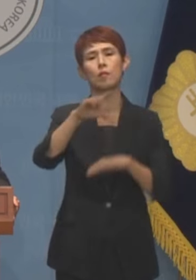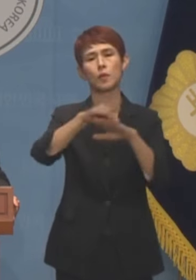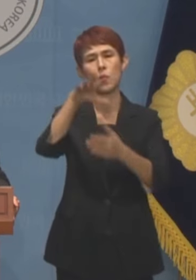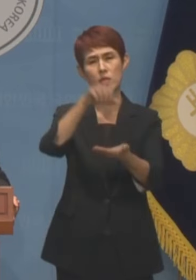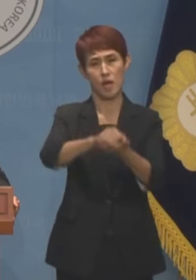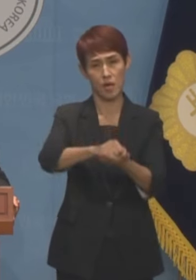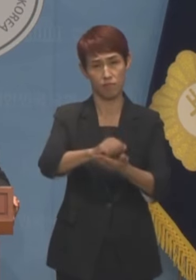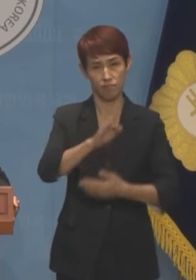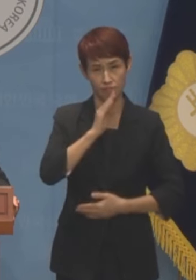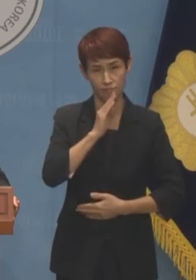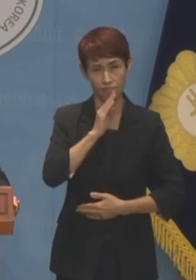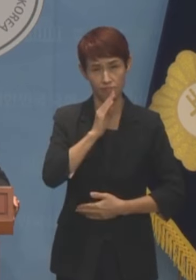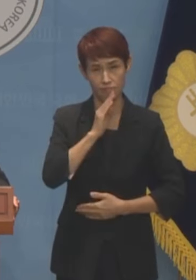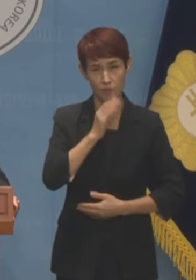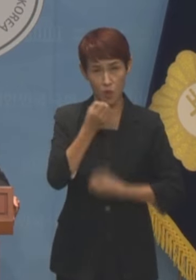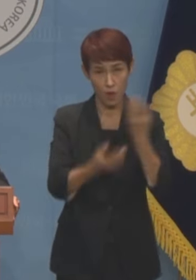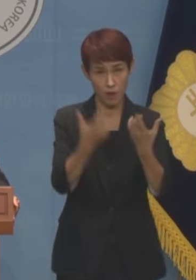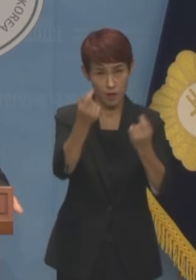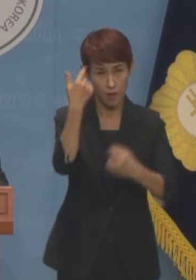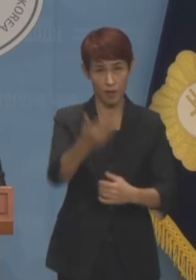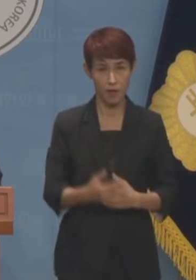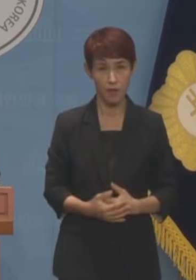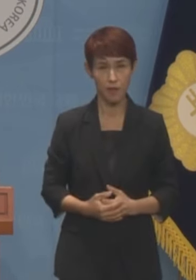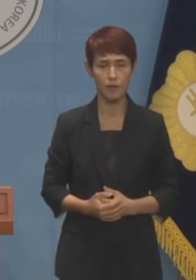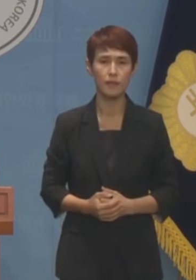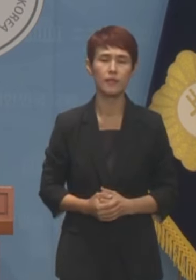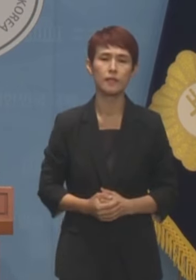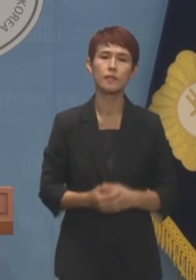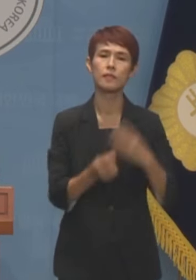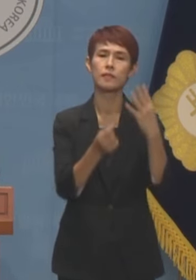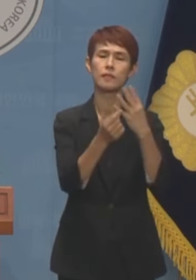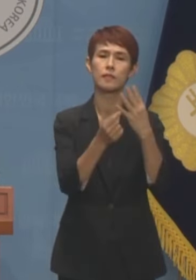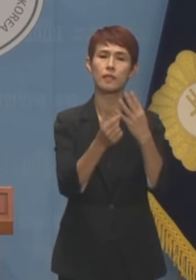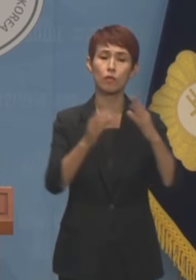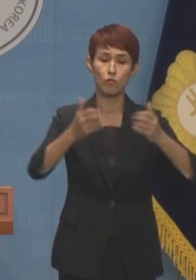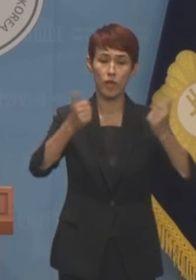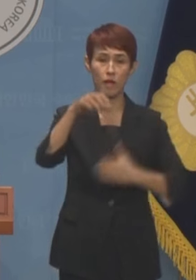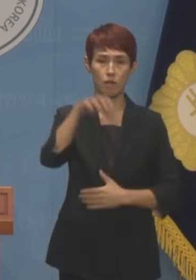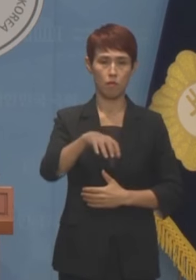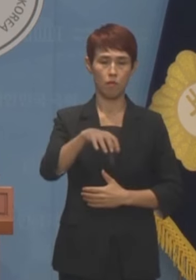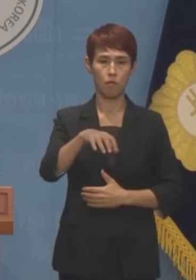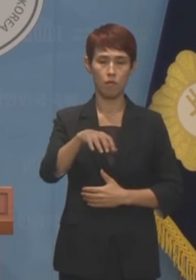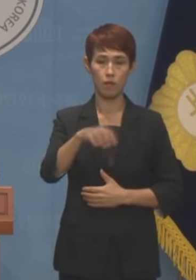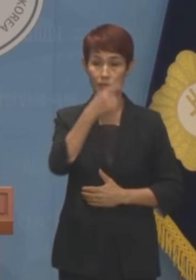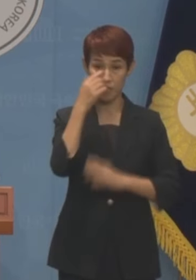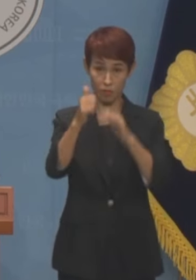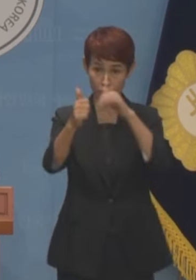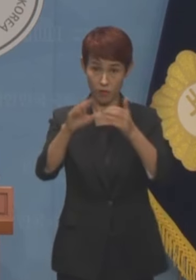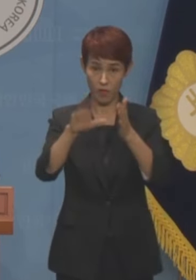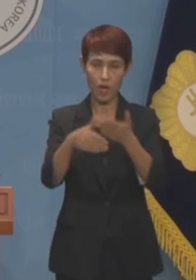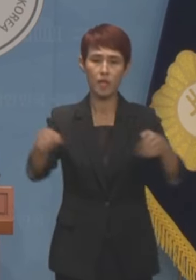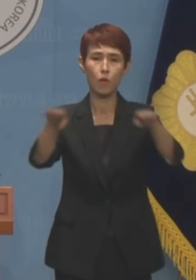의사였으면 이제야 대리 실토하는 겁니까 넷째 국회에서 기관 증인에게 각